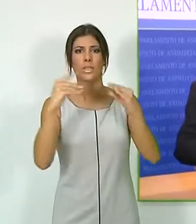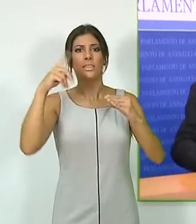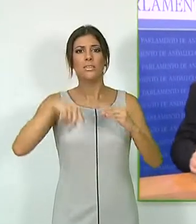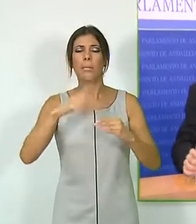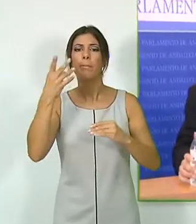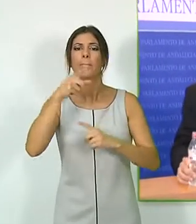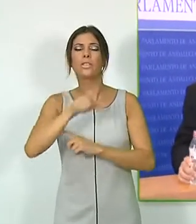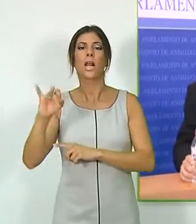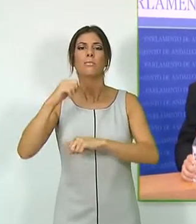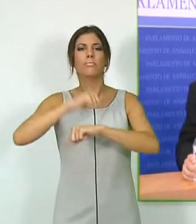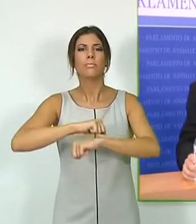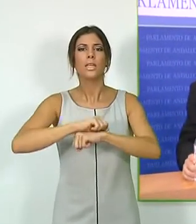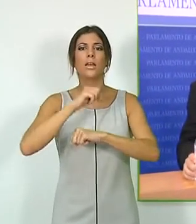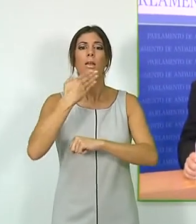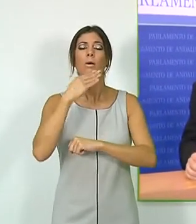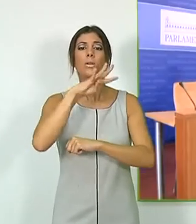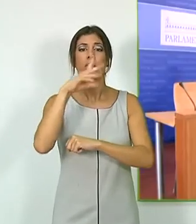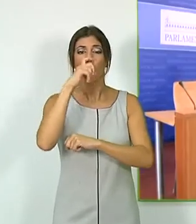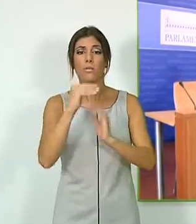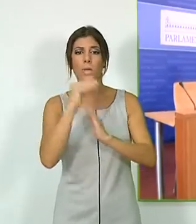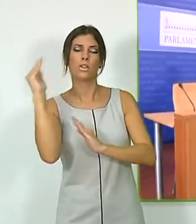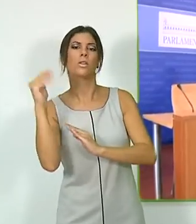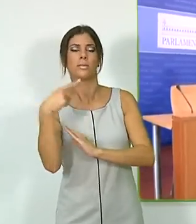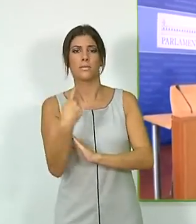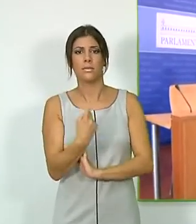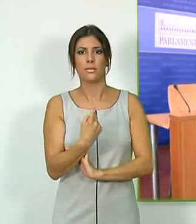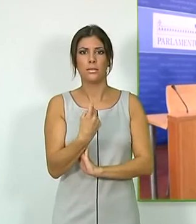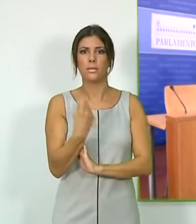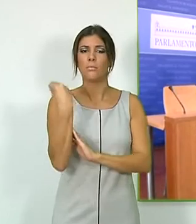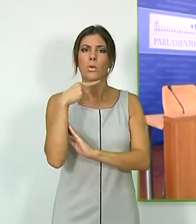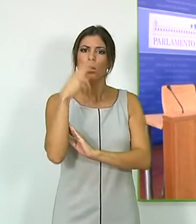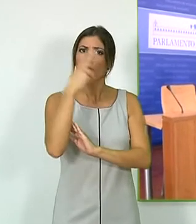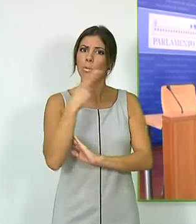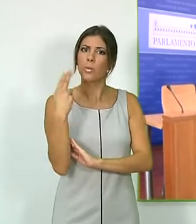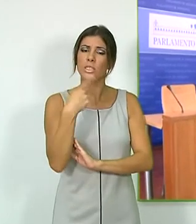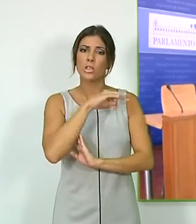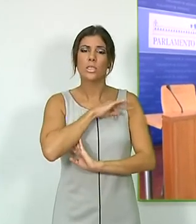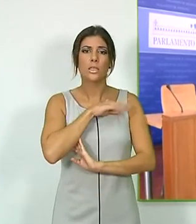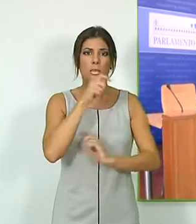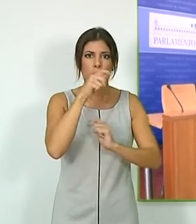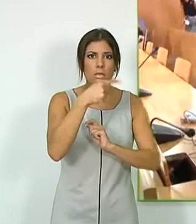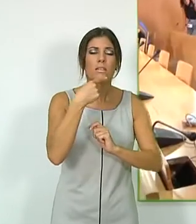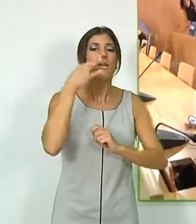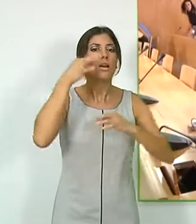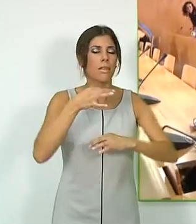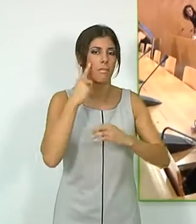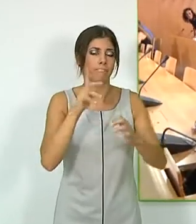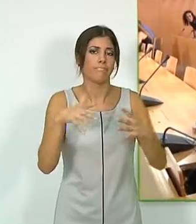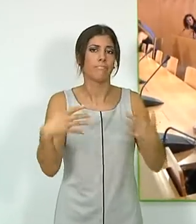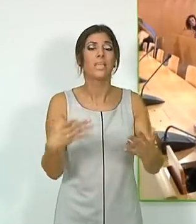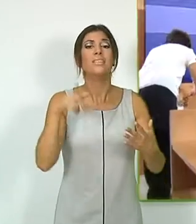y desempleados mayores de 45 años. Jiménez afirma que esto es un compromiso de Griñán y que va a ser una